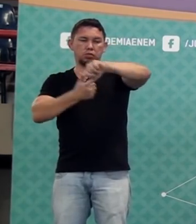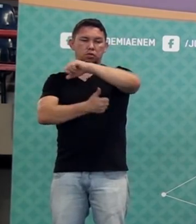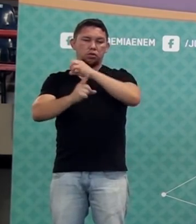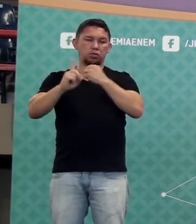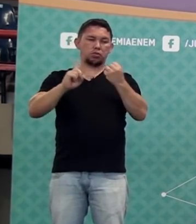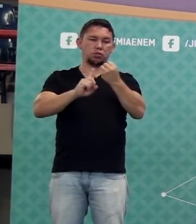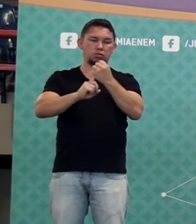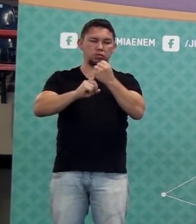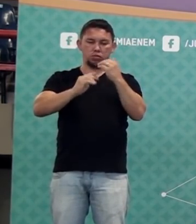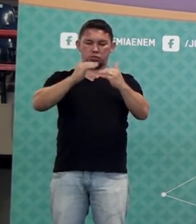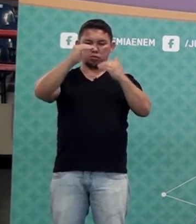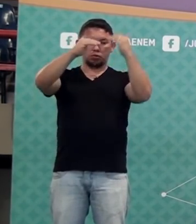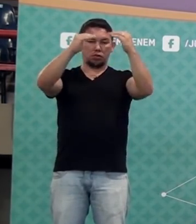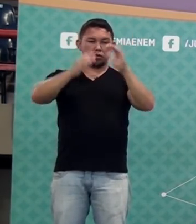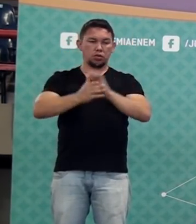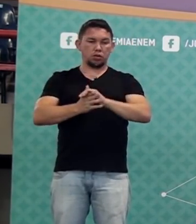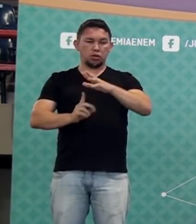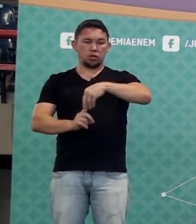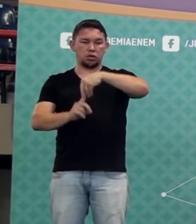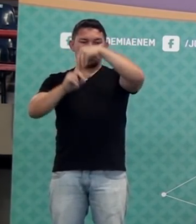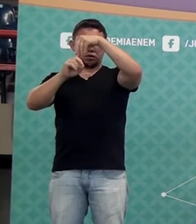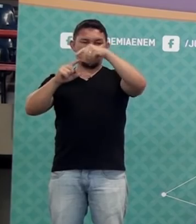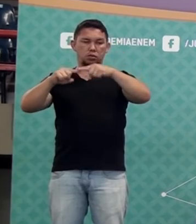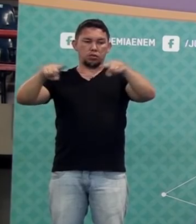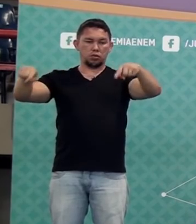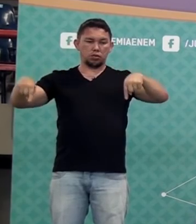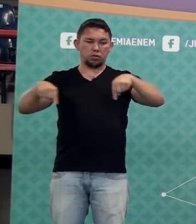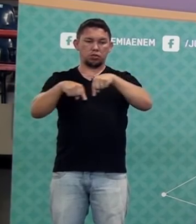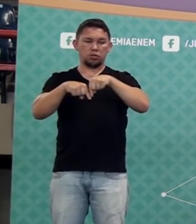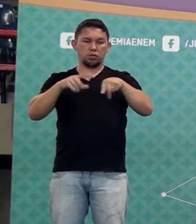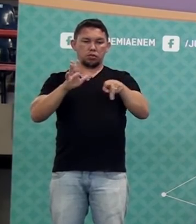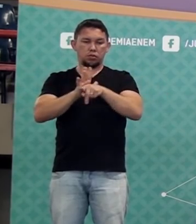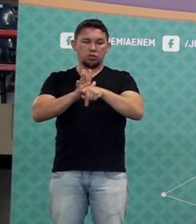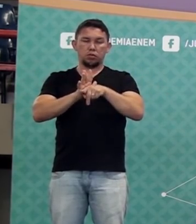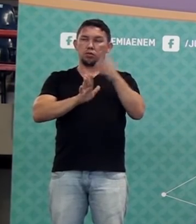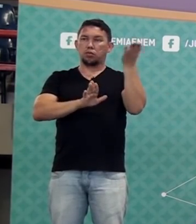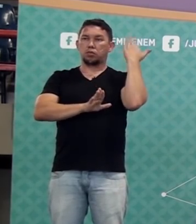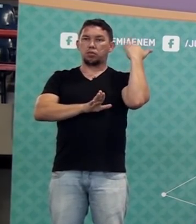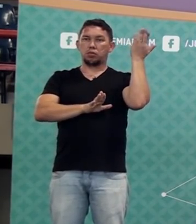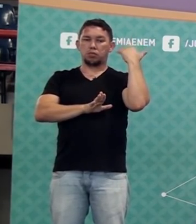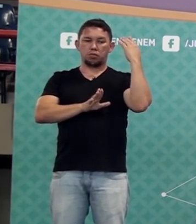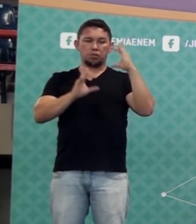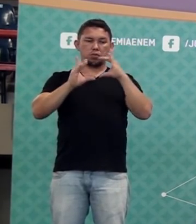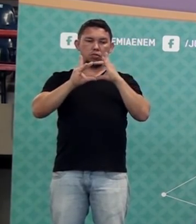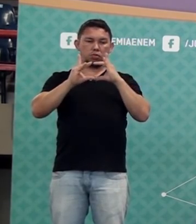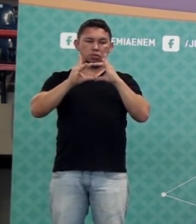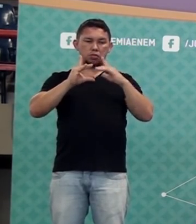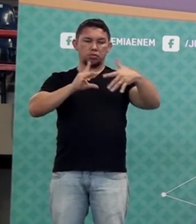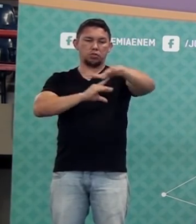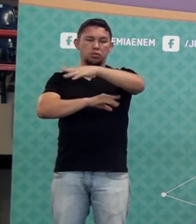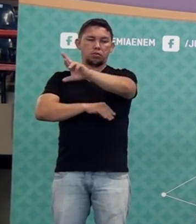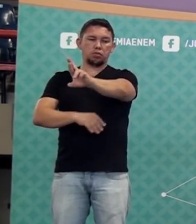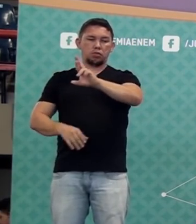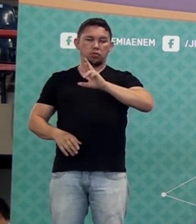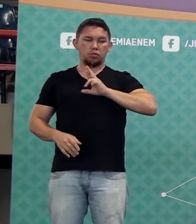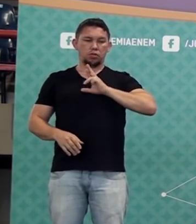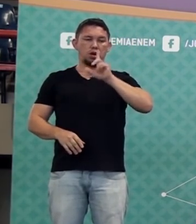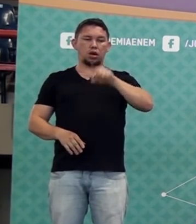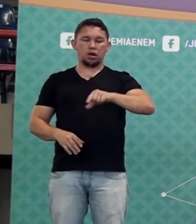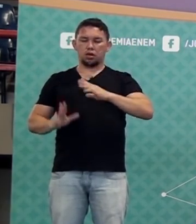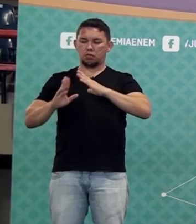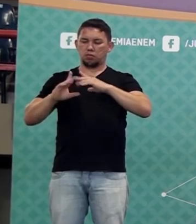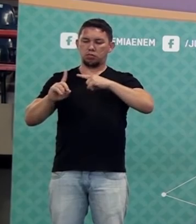Vocês aprenderam que quem era a maior proprietária de terras nas estruturas feudais? É uma pergunta. Resposta: a